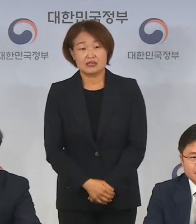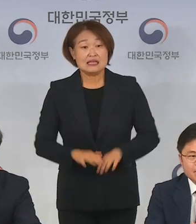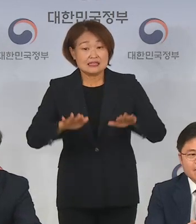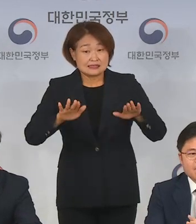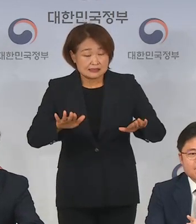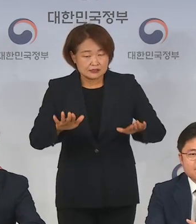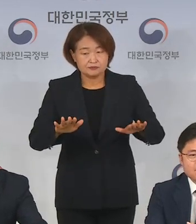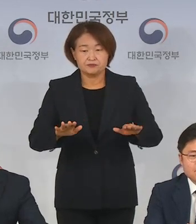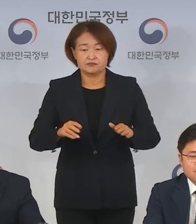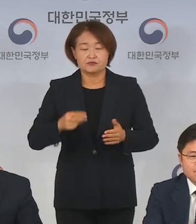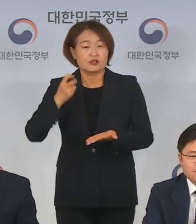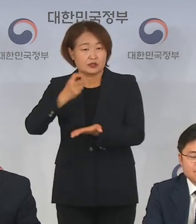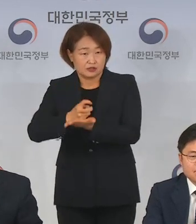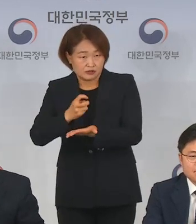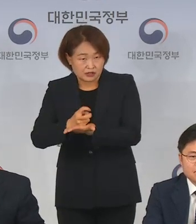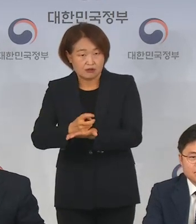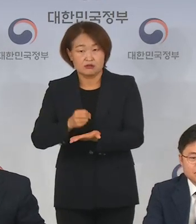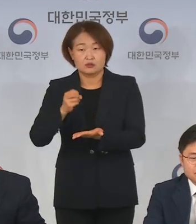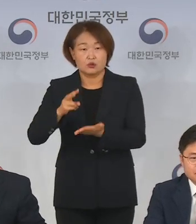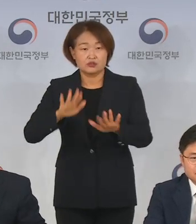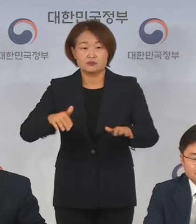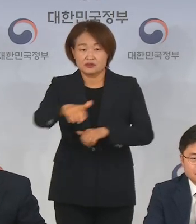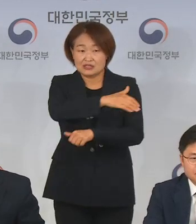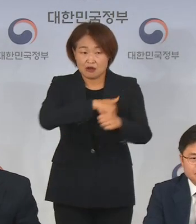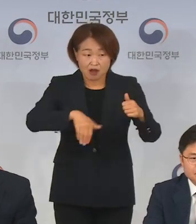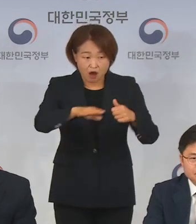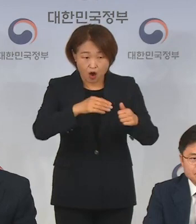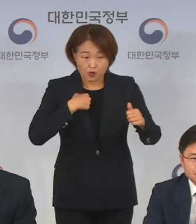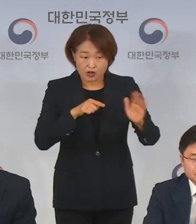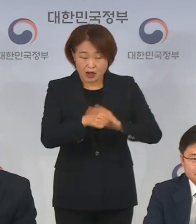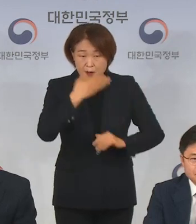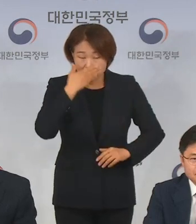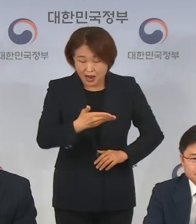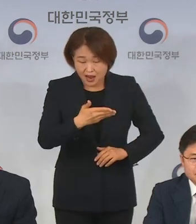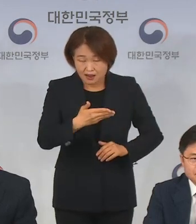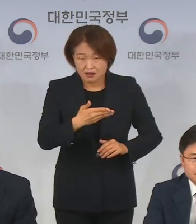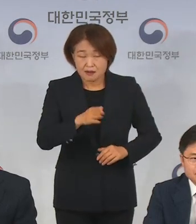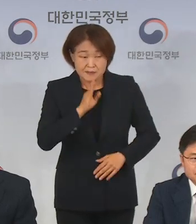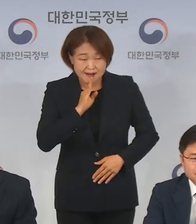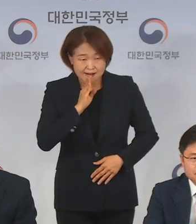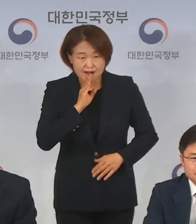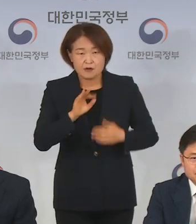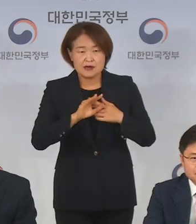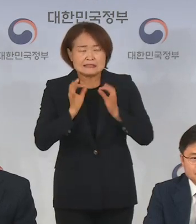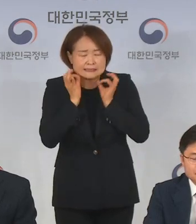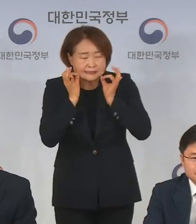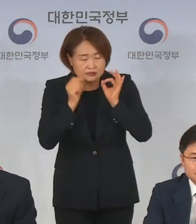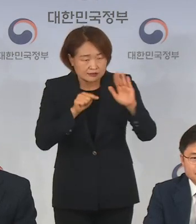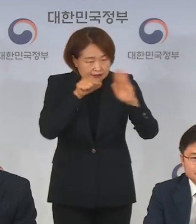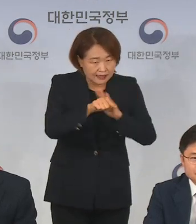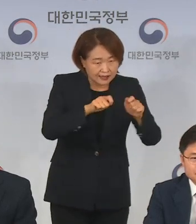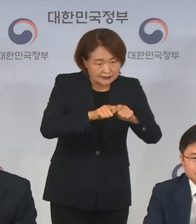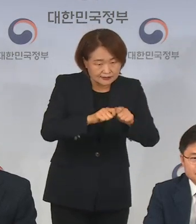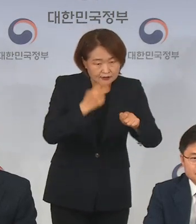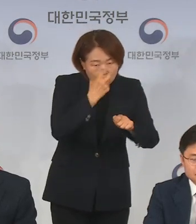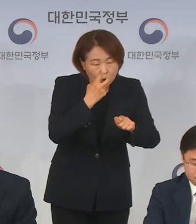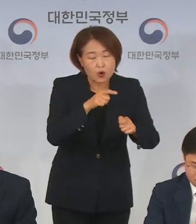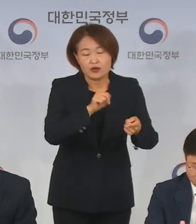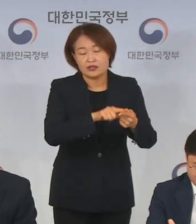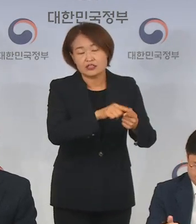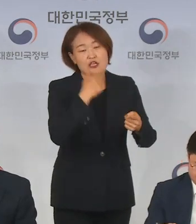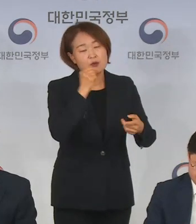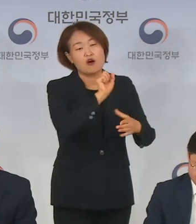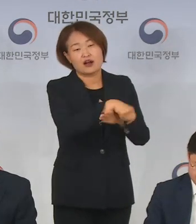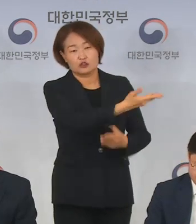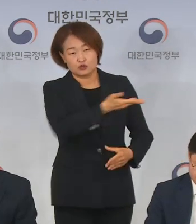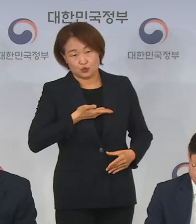규정 그다음에 현장 상황이 허용하는 한 최대한 접근할 수 있도록 융통성을 발휘해 주었고요.